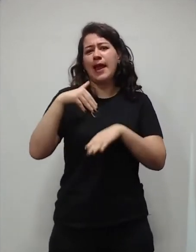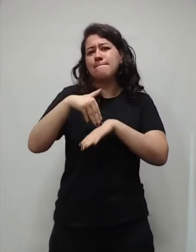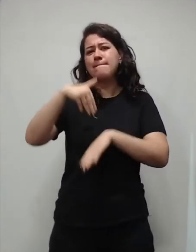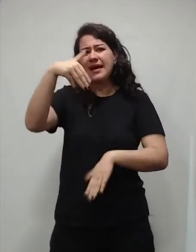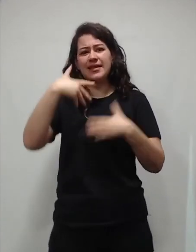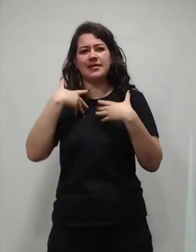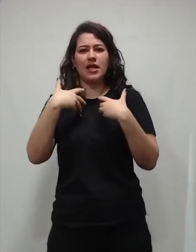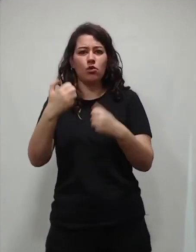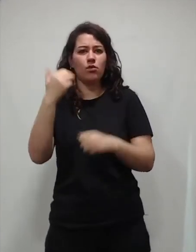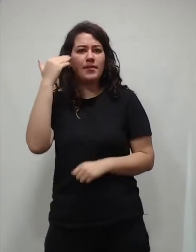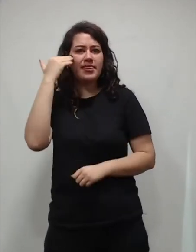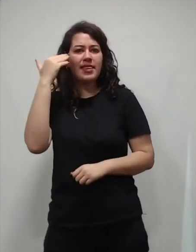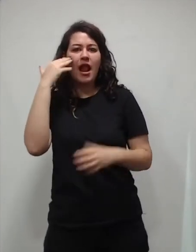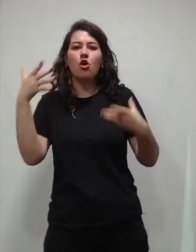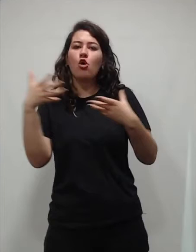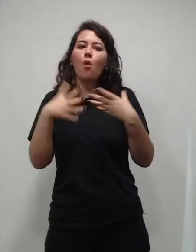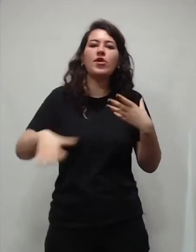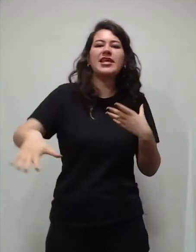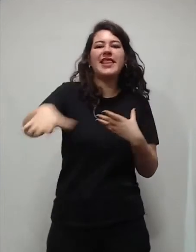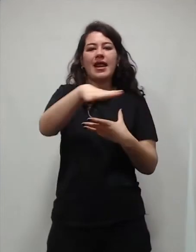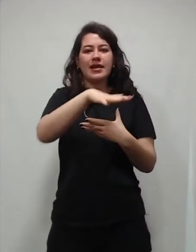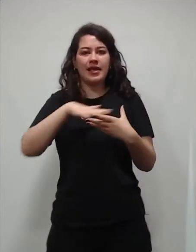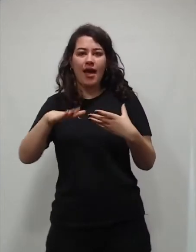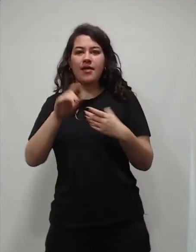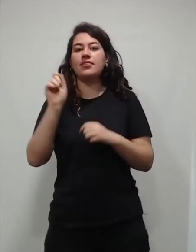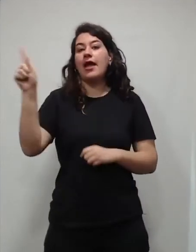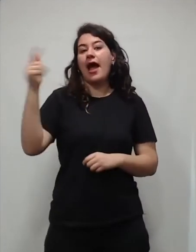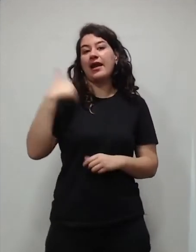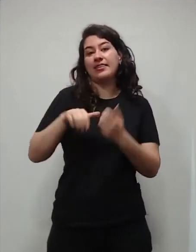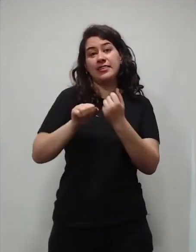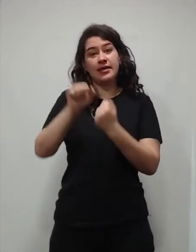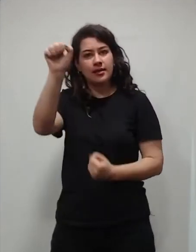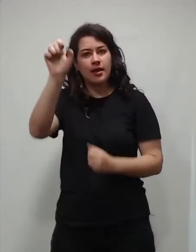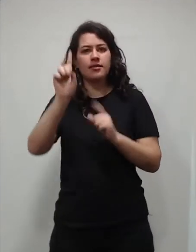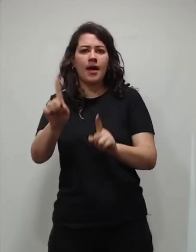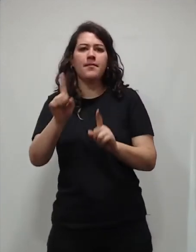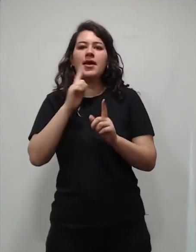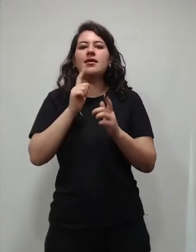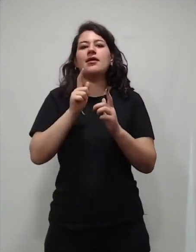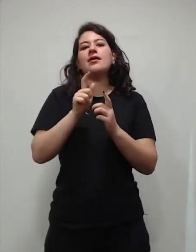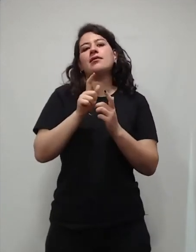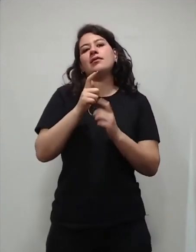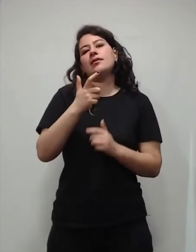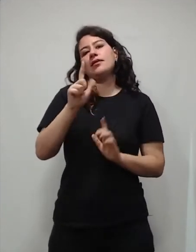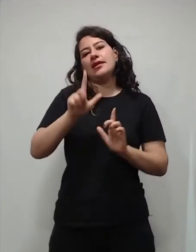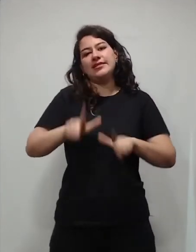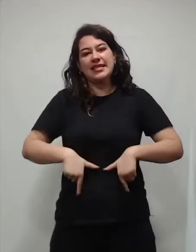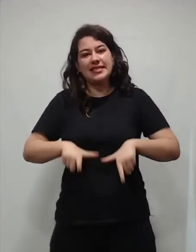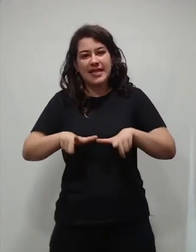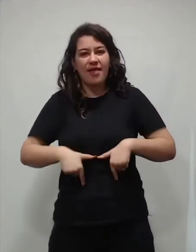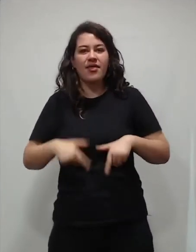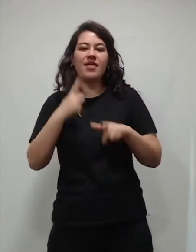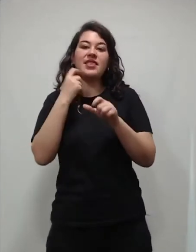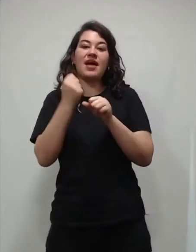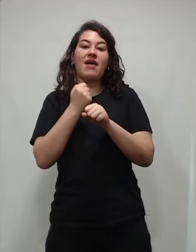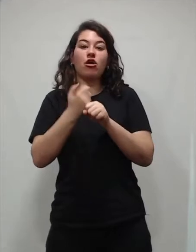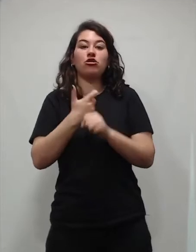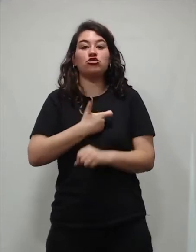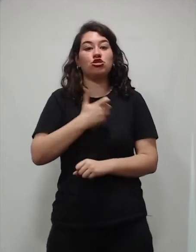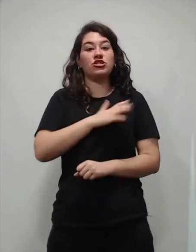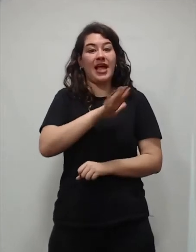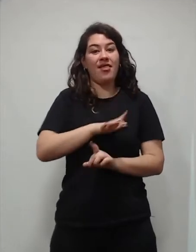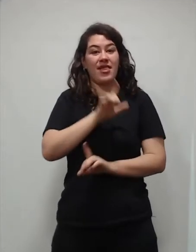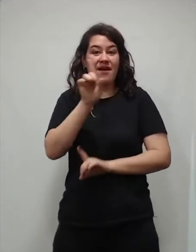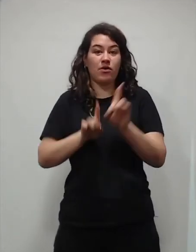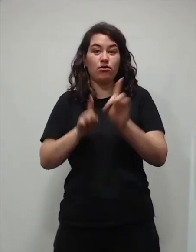salud mental comunitaria de UNLA Argentina, licenciada en trabajo social de la Facultad de Ciencias Sociales,